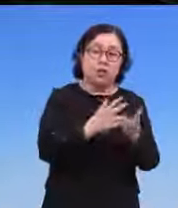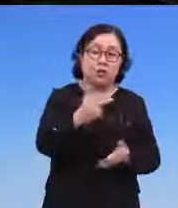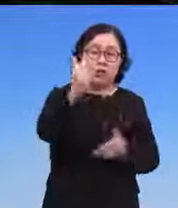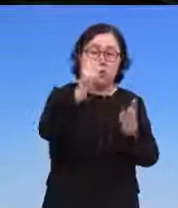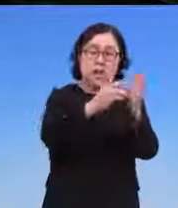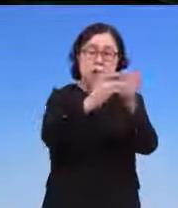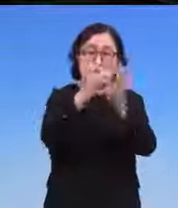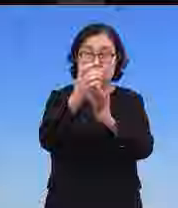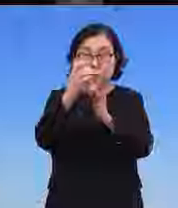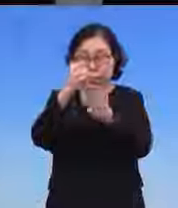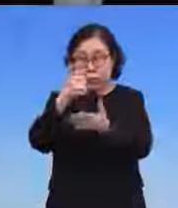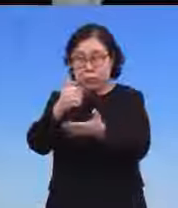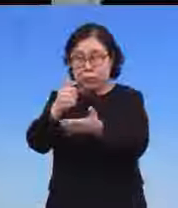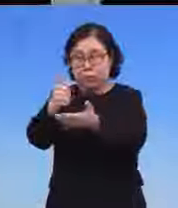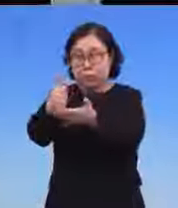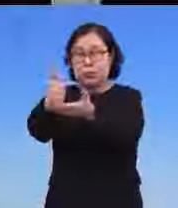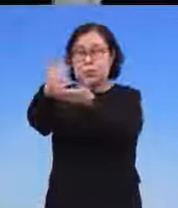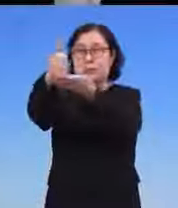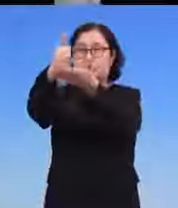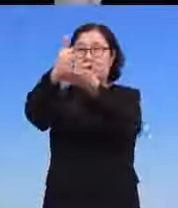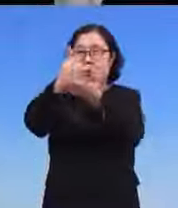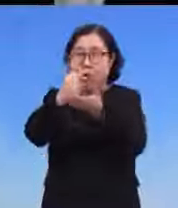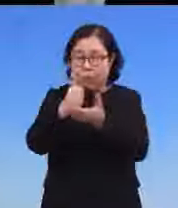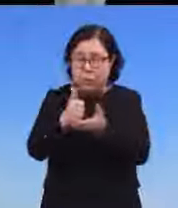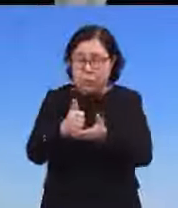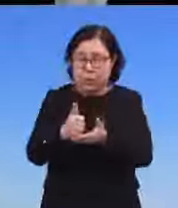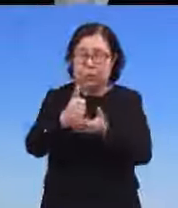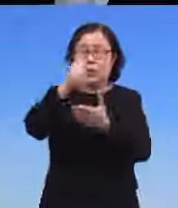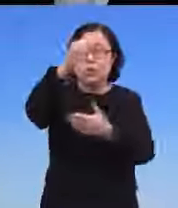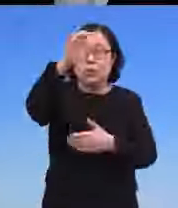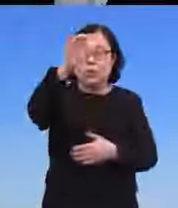내 주 예수 모신 곳이